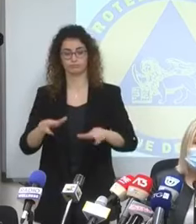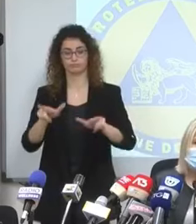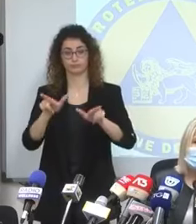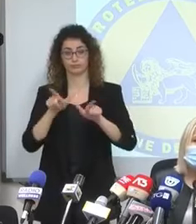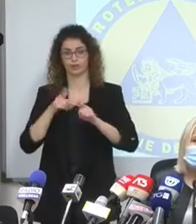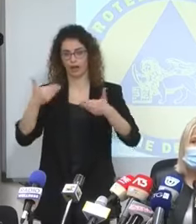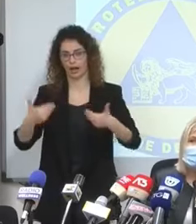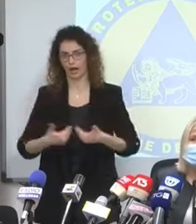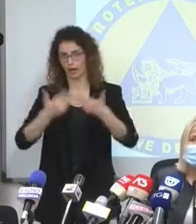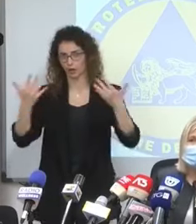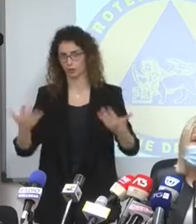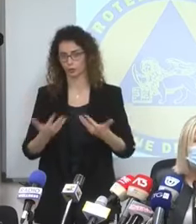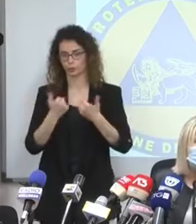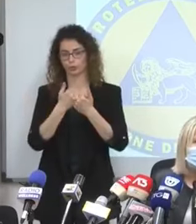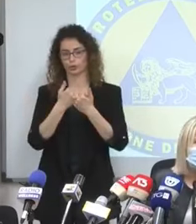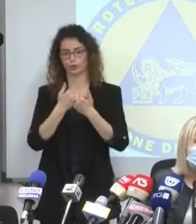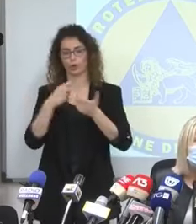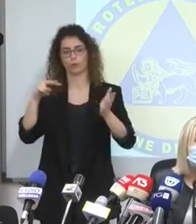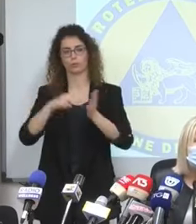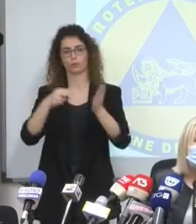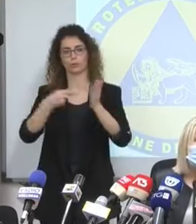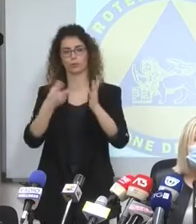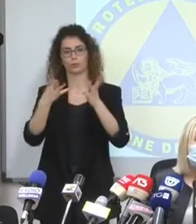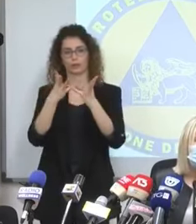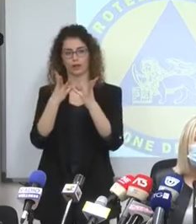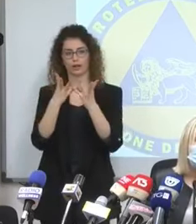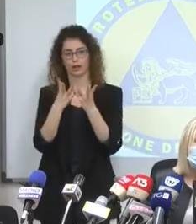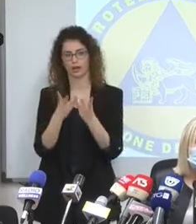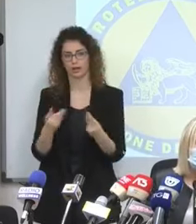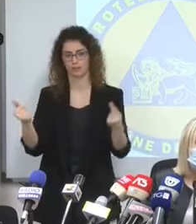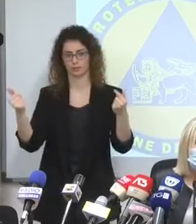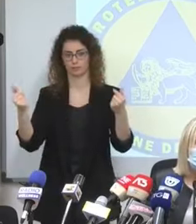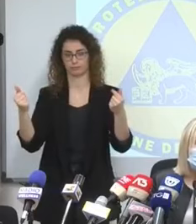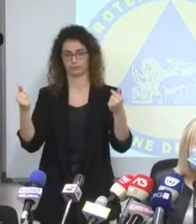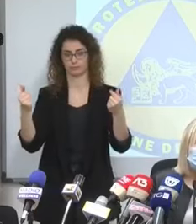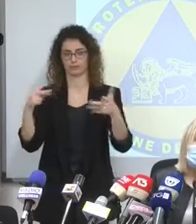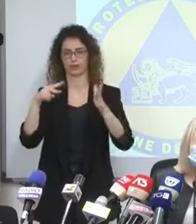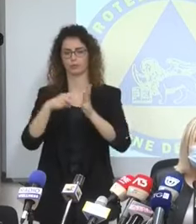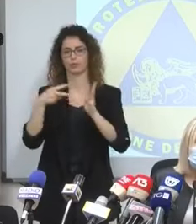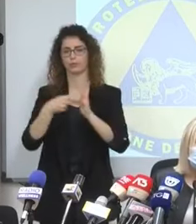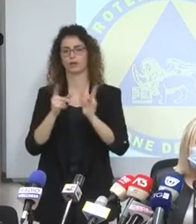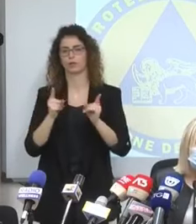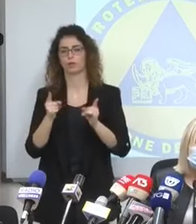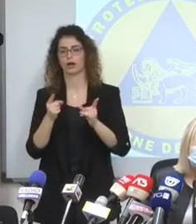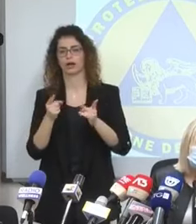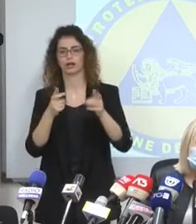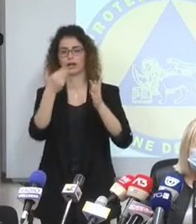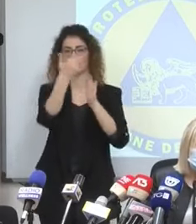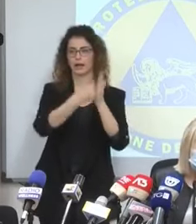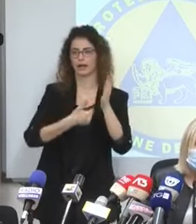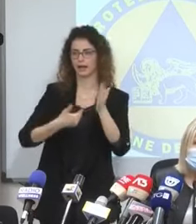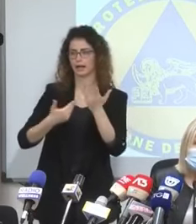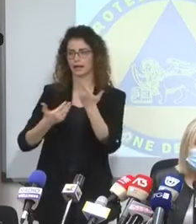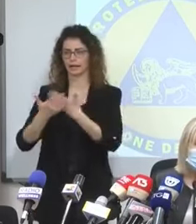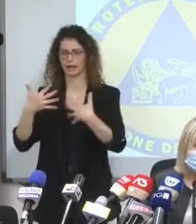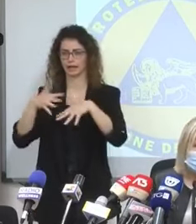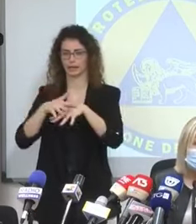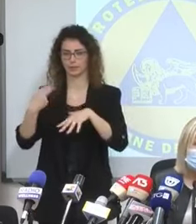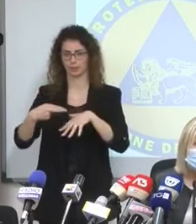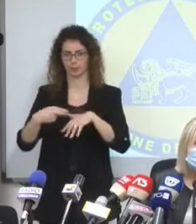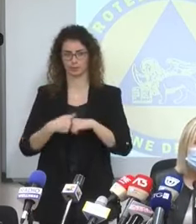dovrebbe aiutare a risolvere i problemi di o quei casi in cui non c'è una corrispondenza e noi non la